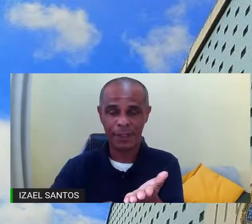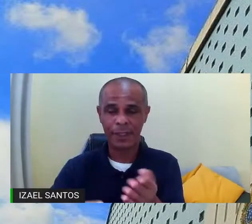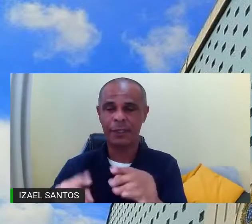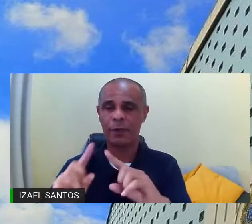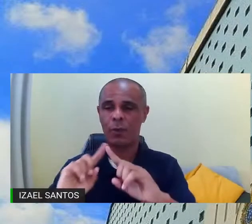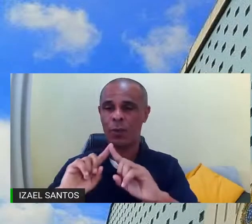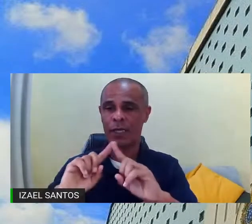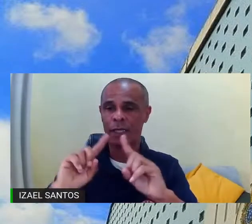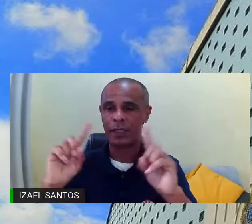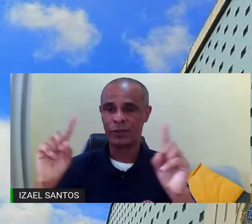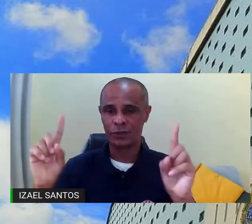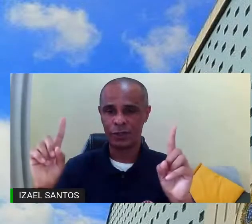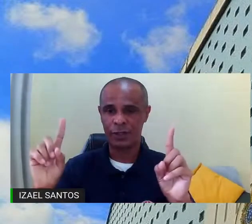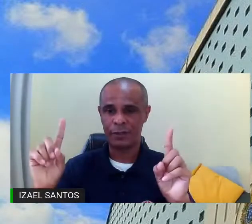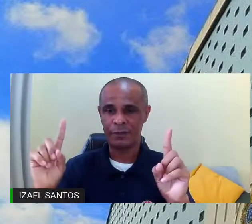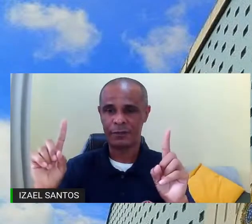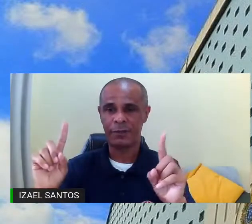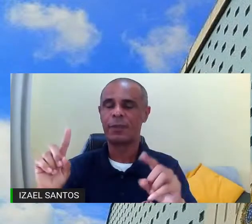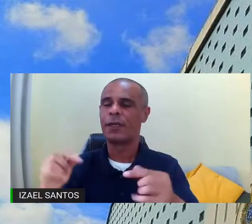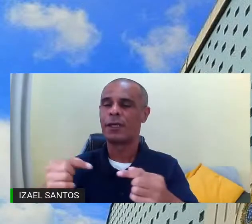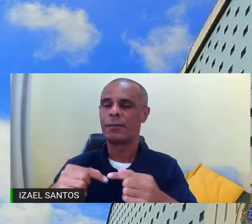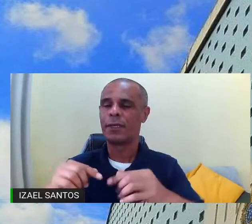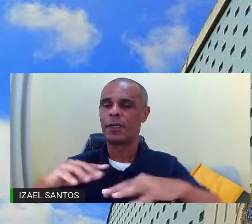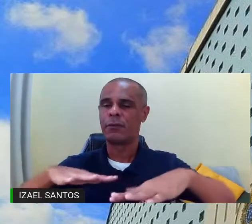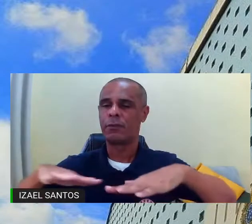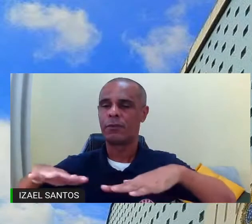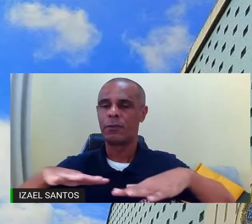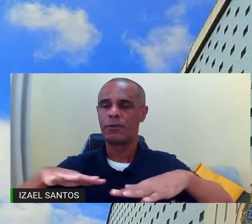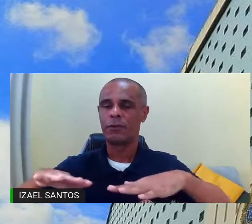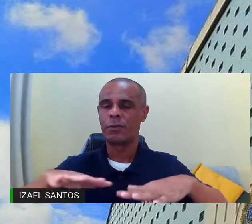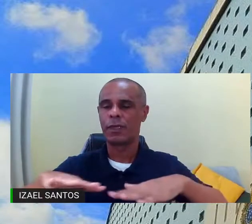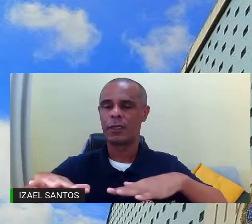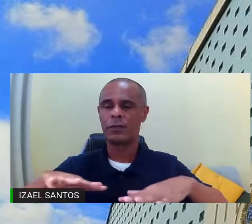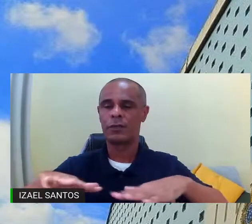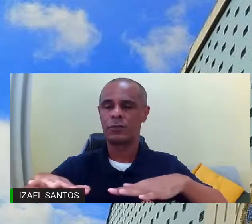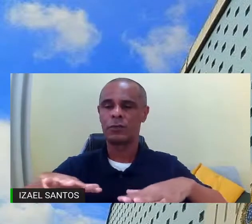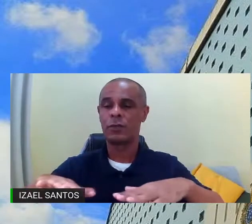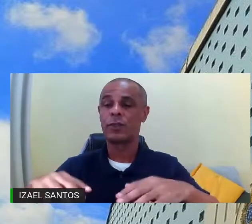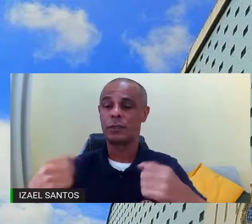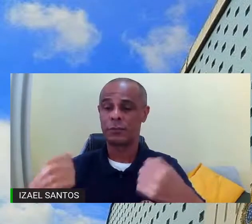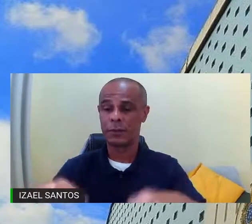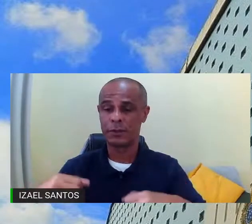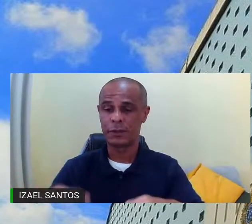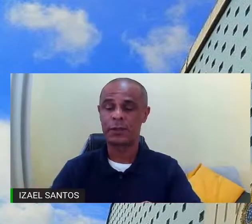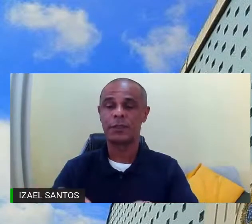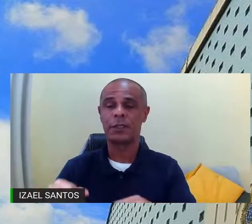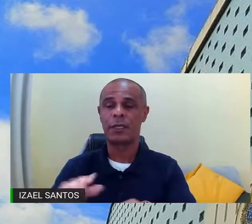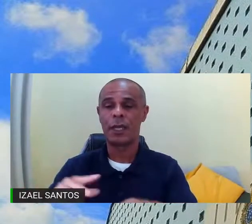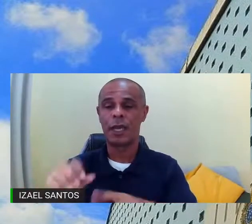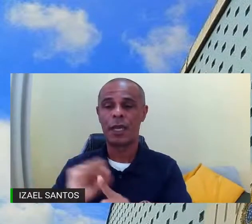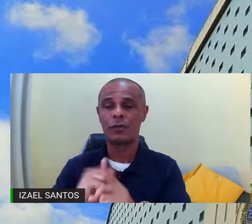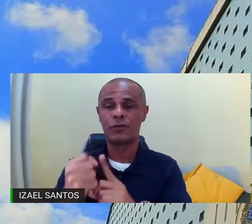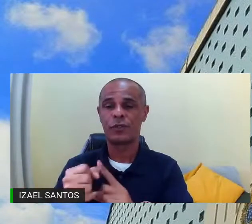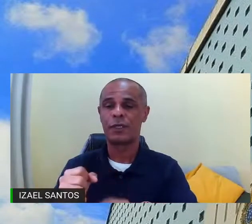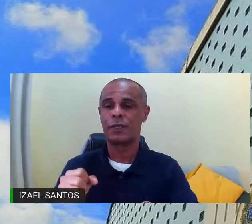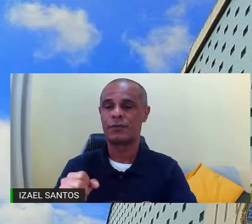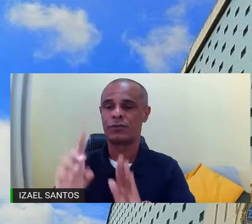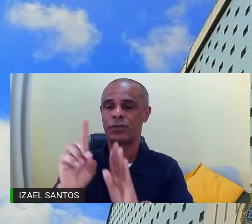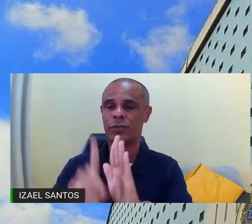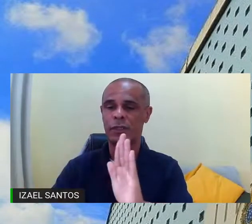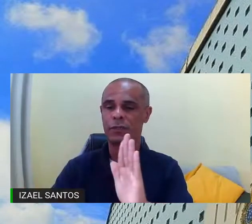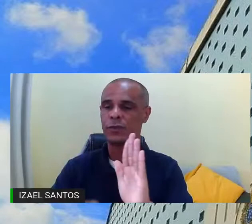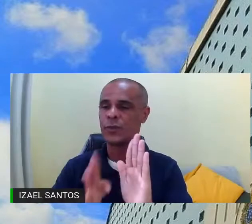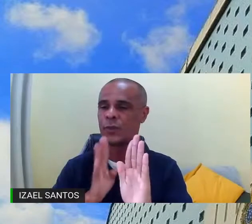tem feito ao que é um movimento de reconhecimento dos direitos da sociedade. A terceira destruição é